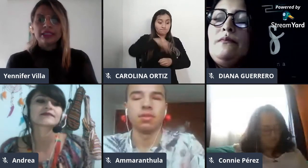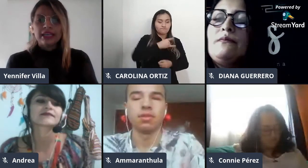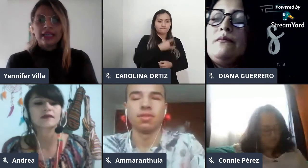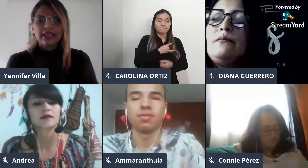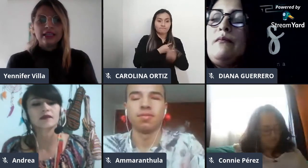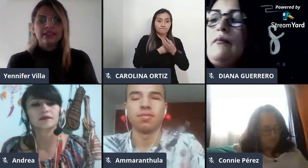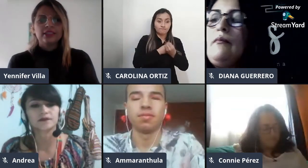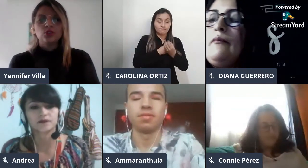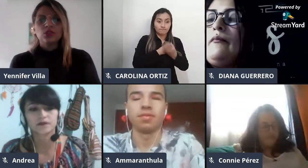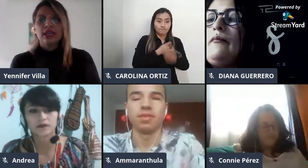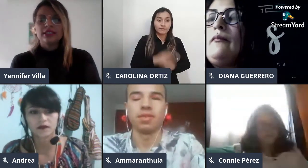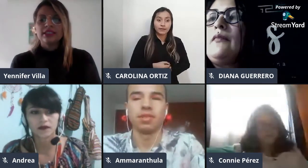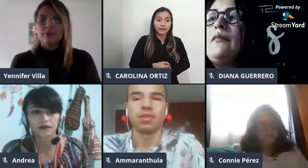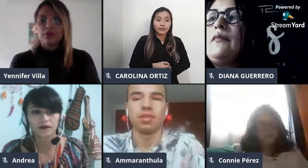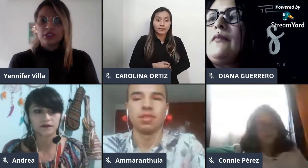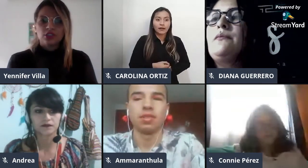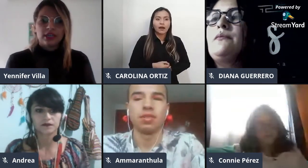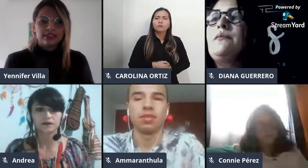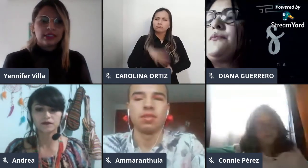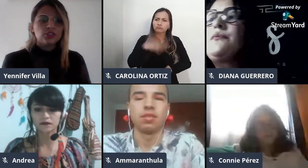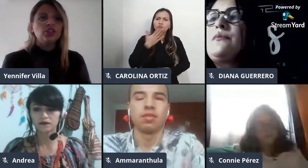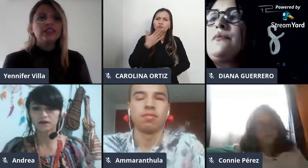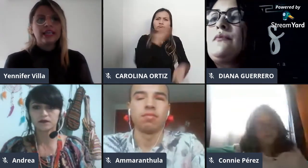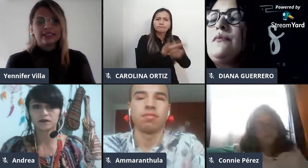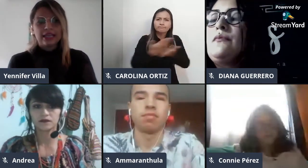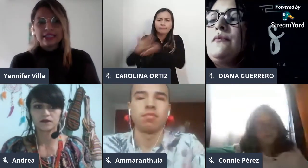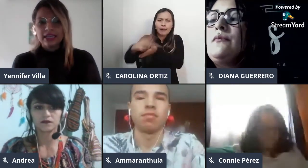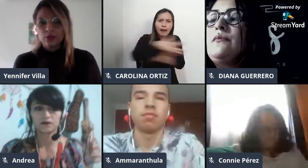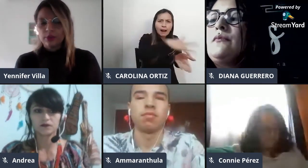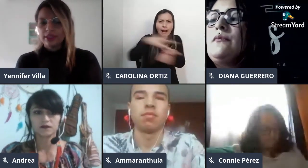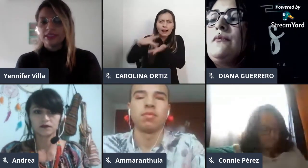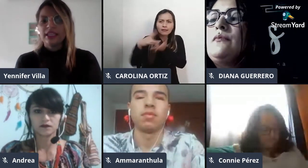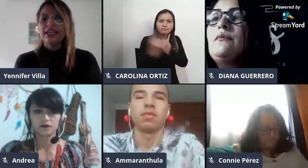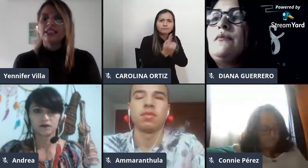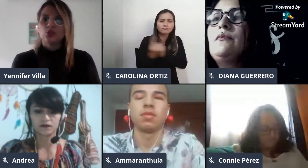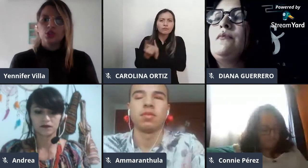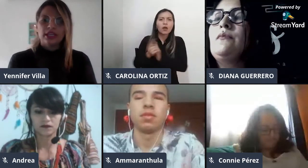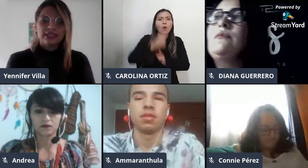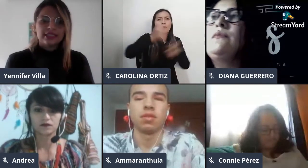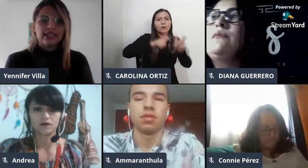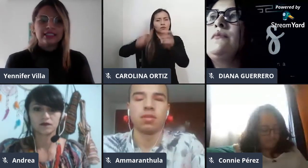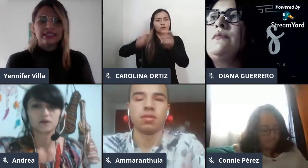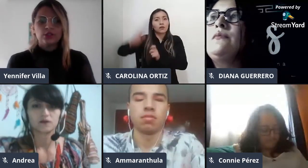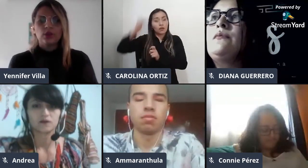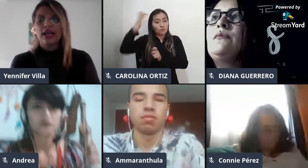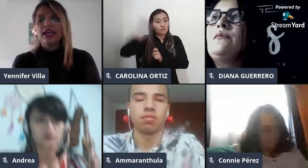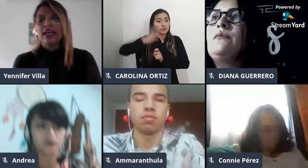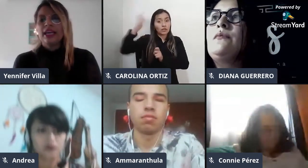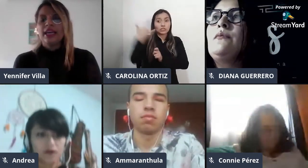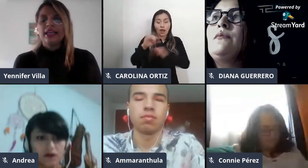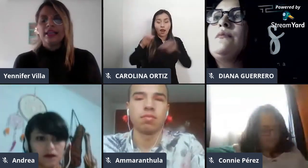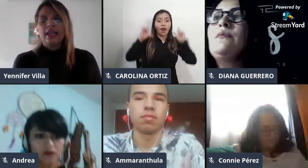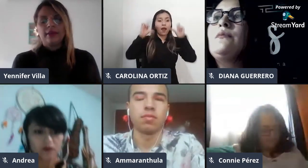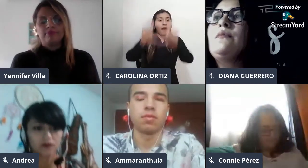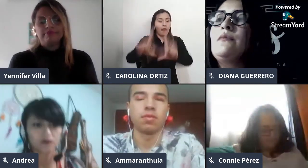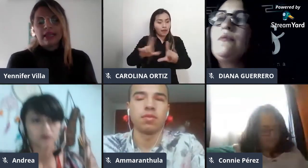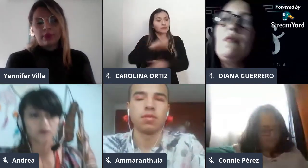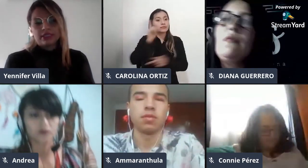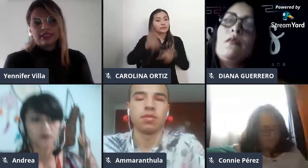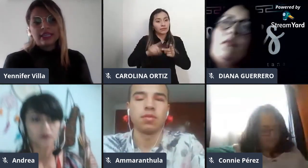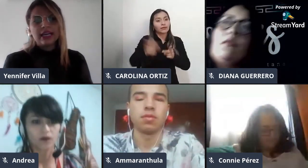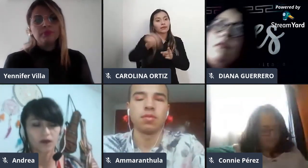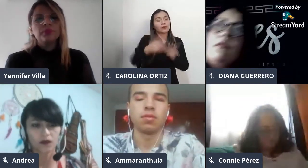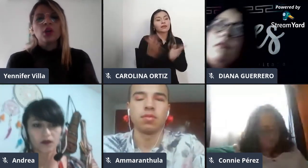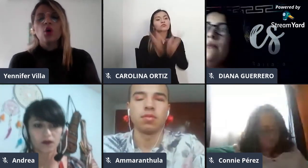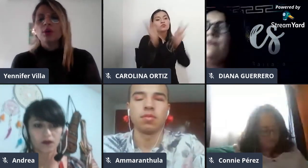estar acompañada de estudiantes de la profesionalización, de egresadas de la universidad y estudiantes de la licenciatura en